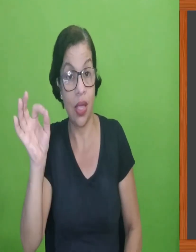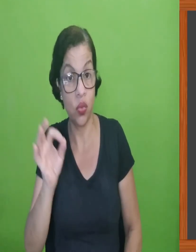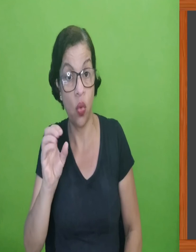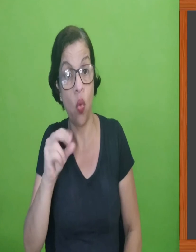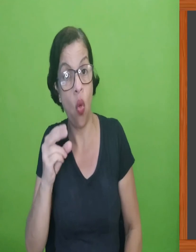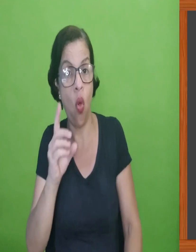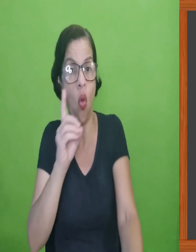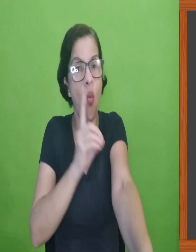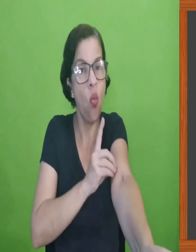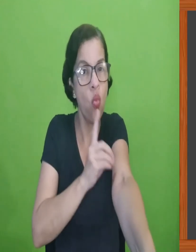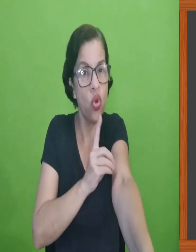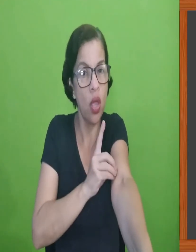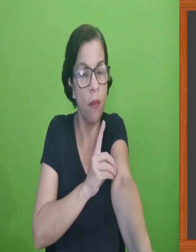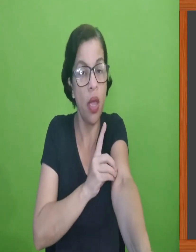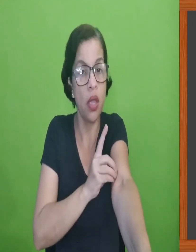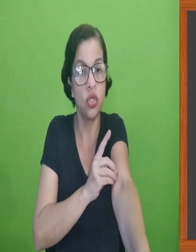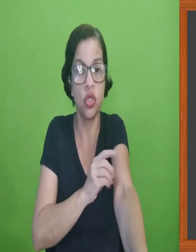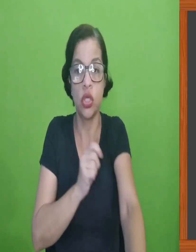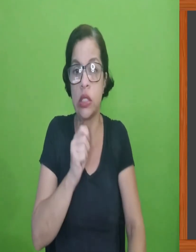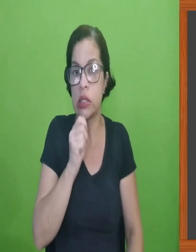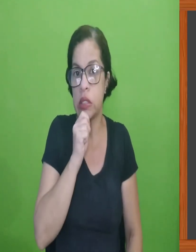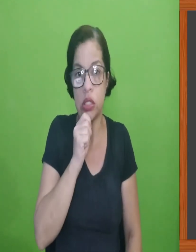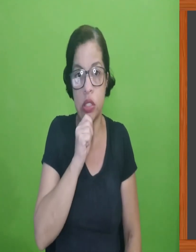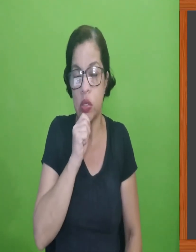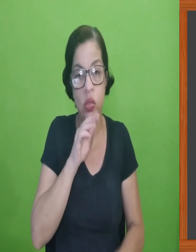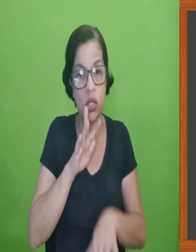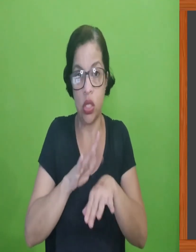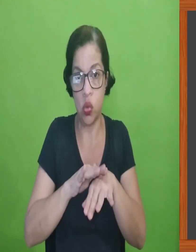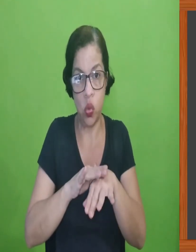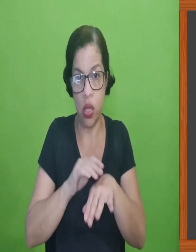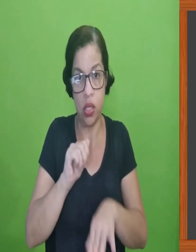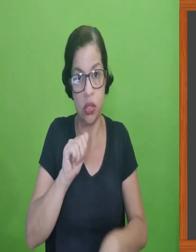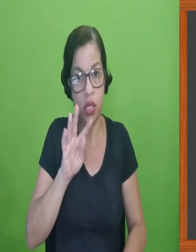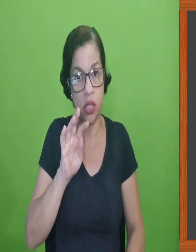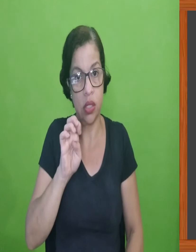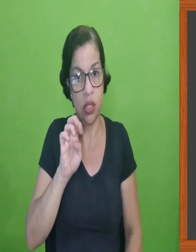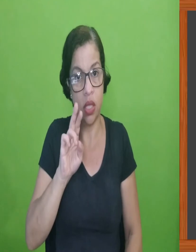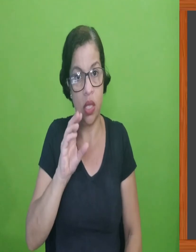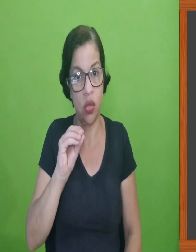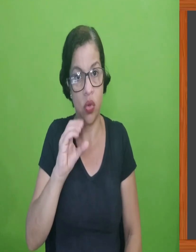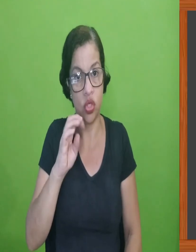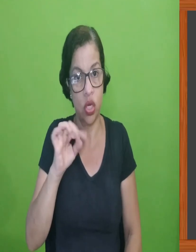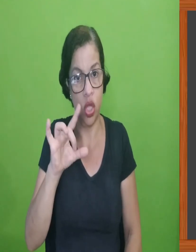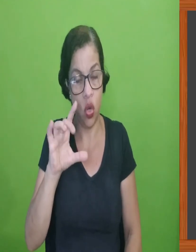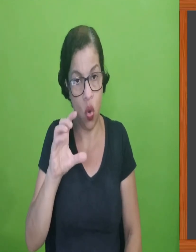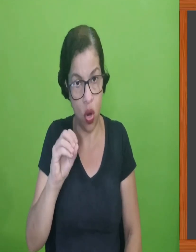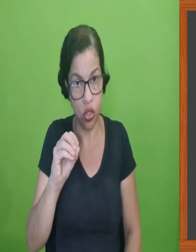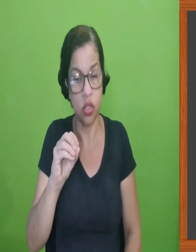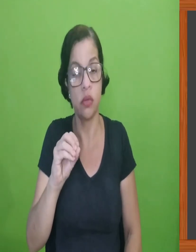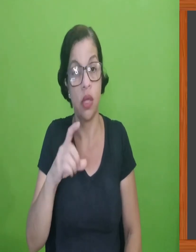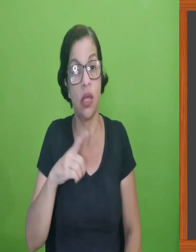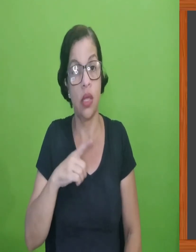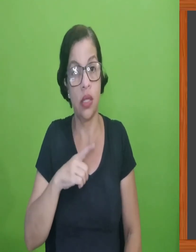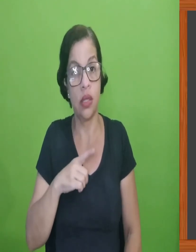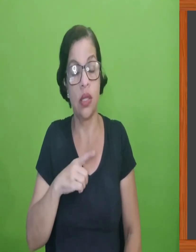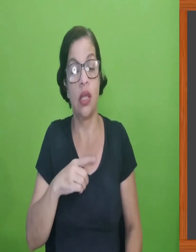ou ainda diabéticos sem doença aterosclerótica subclínica ou um estratificador de risco, apresentam